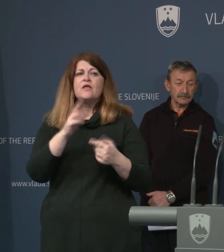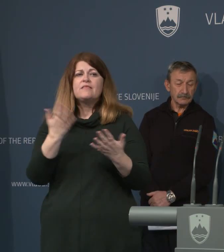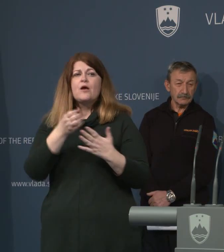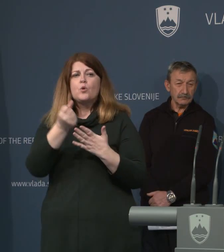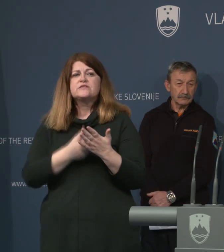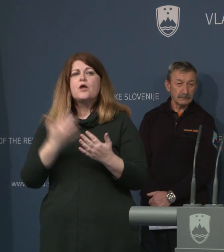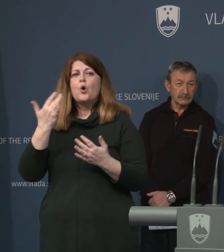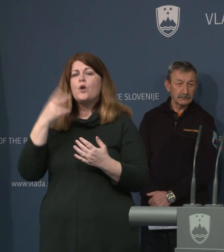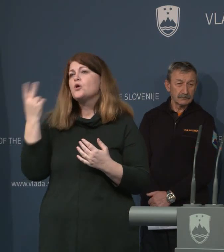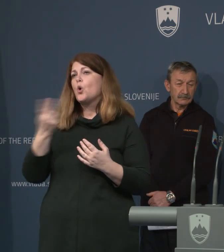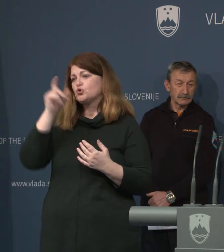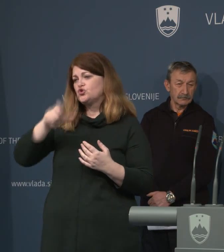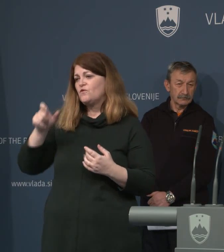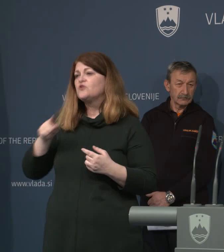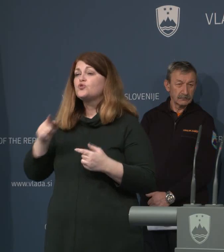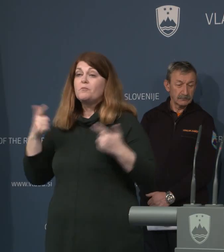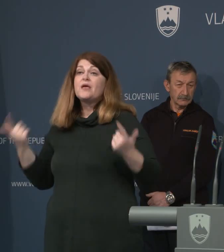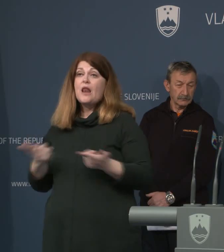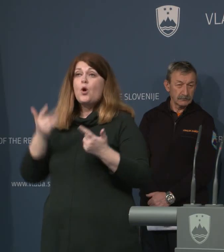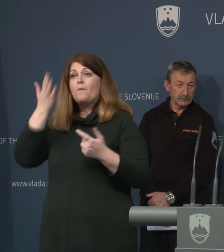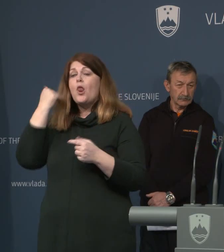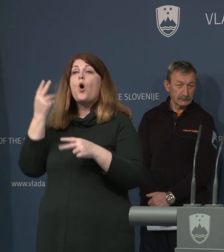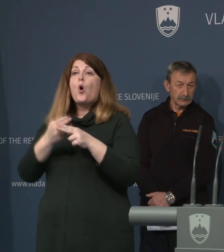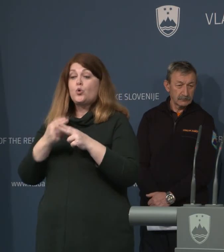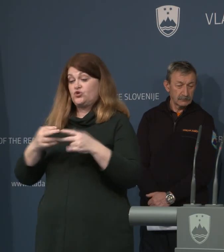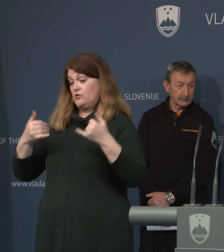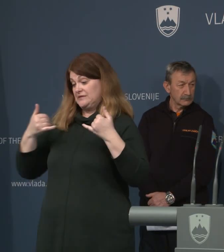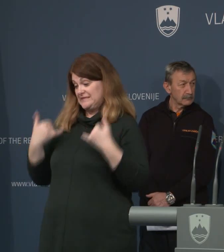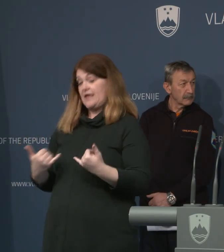oceno, koliko Slovencev bi lahko bilo okuženih ta hip?